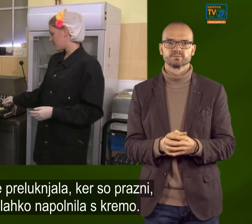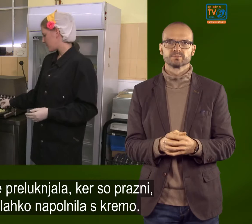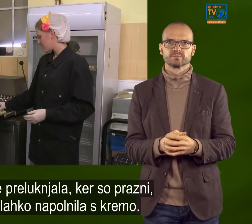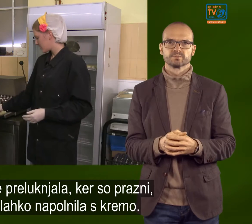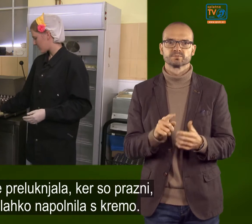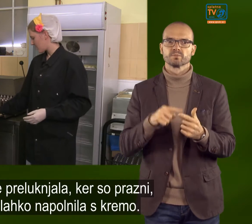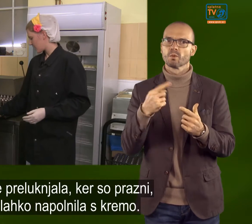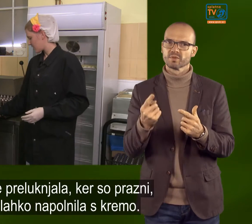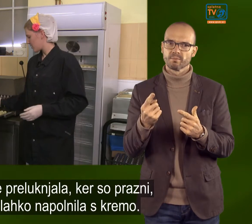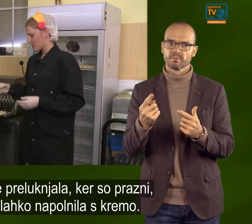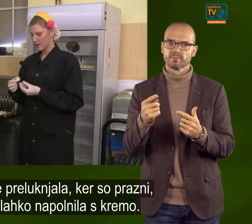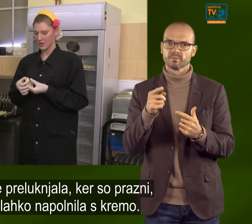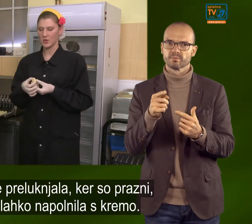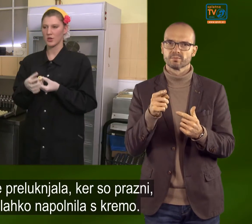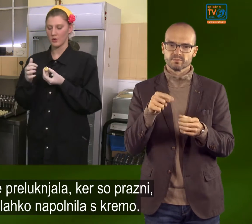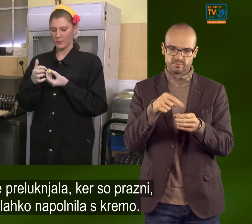Potem je